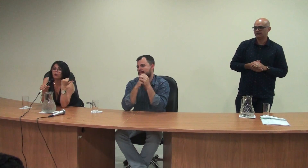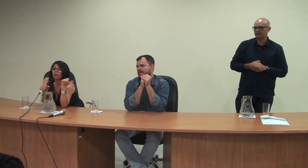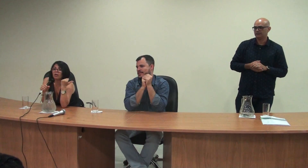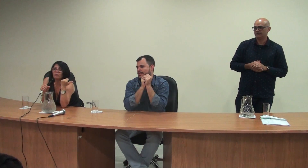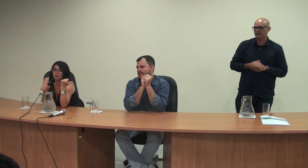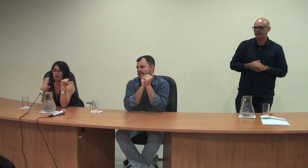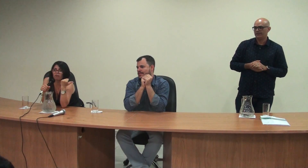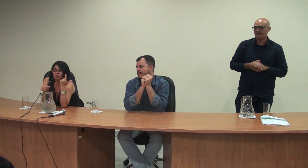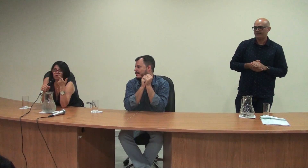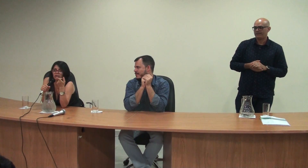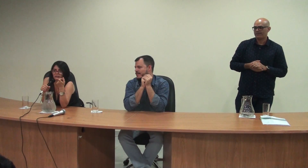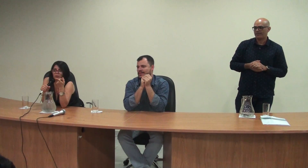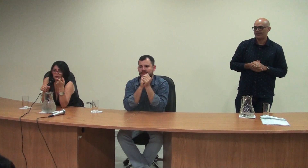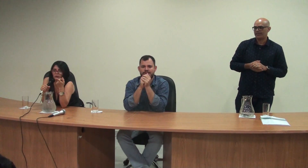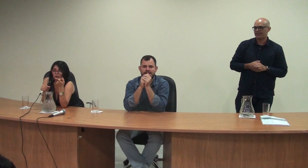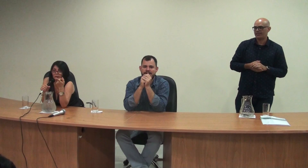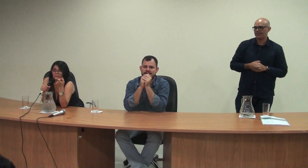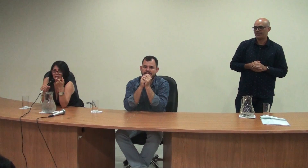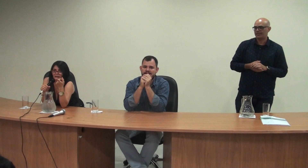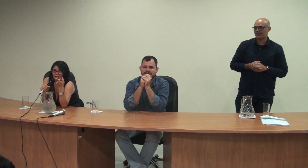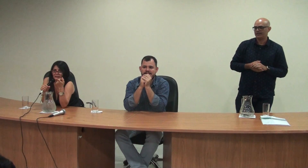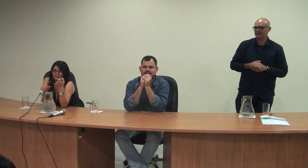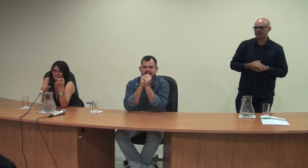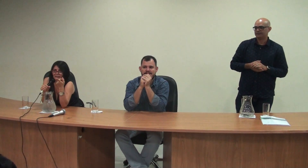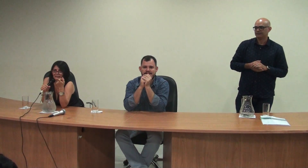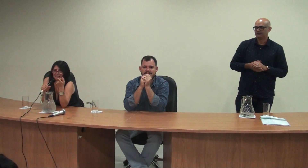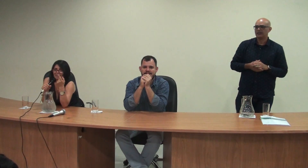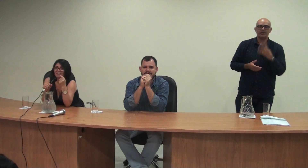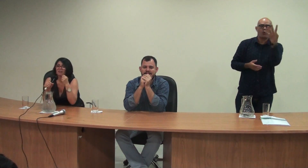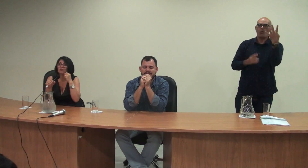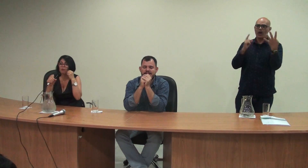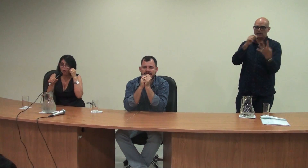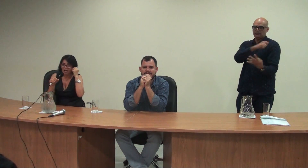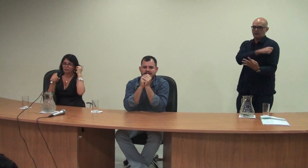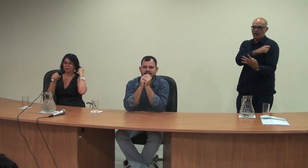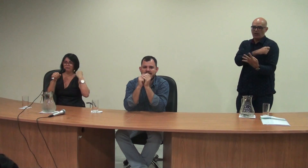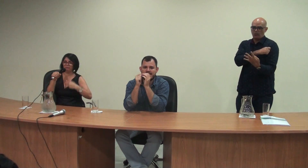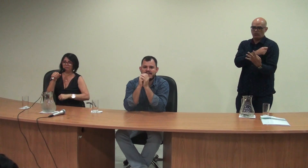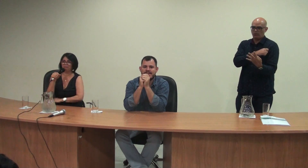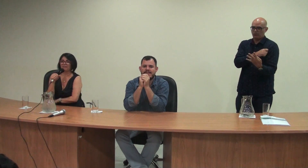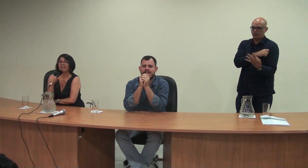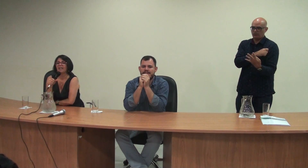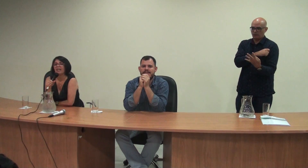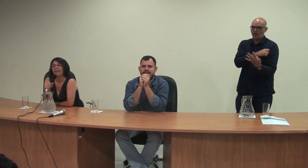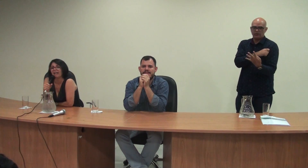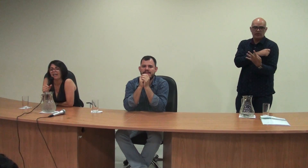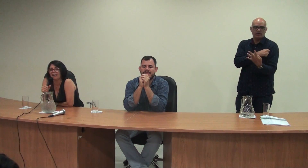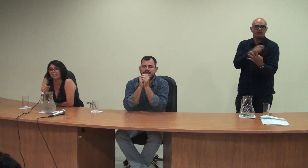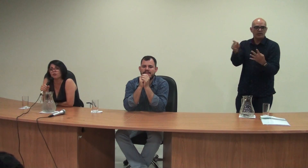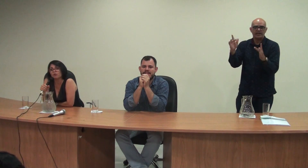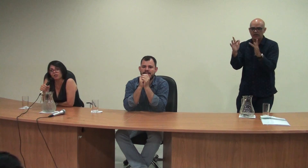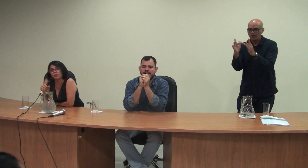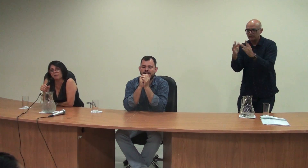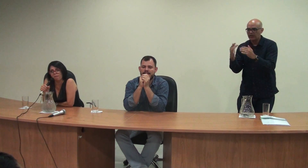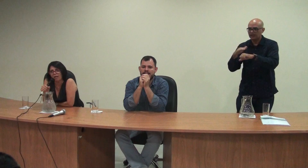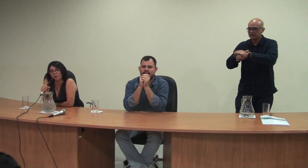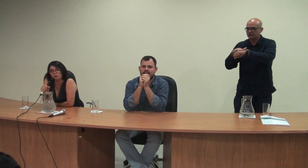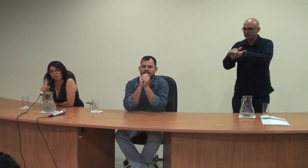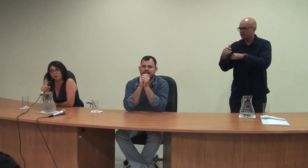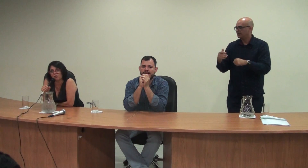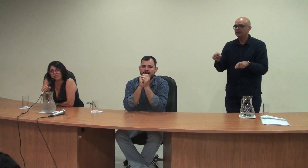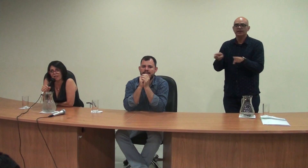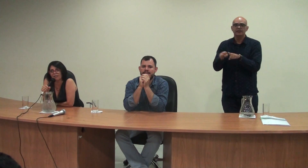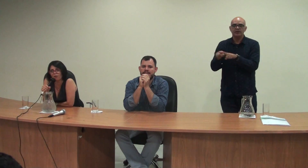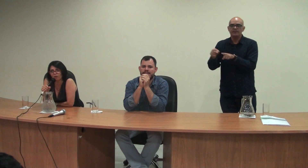E do campus de Teófilo Otoni tem outro aluno também. Então são 4. Eu sugiro também